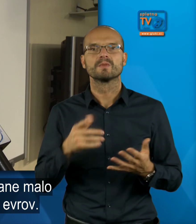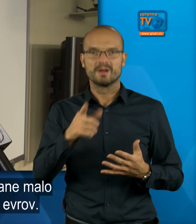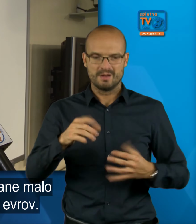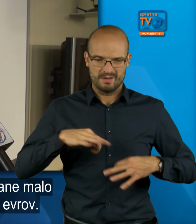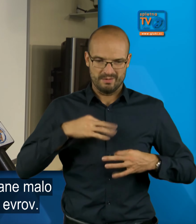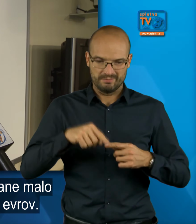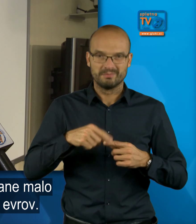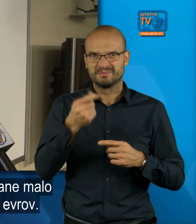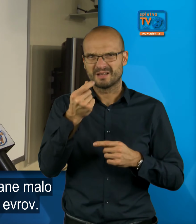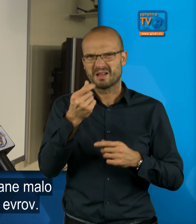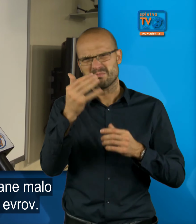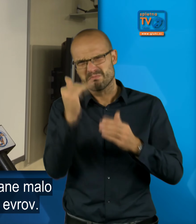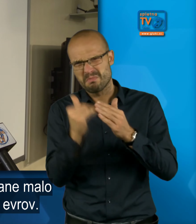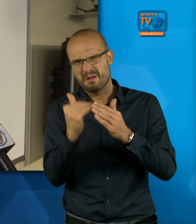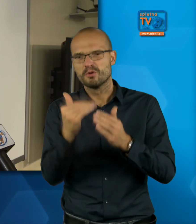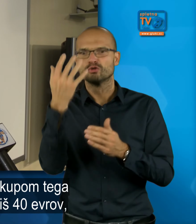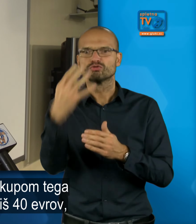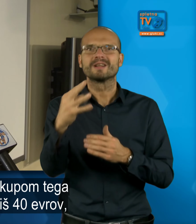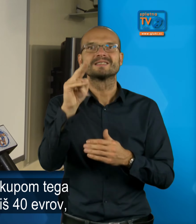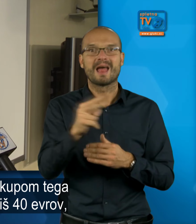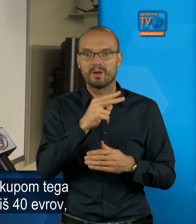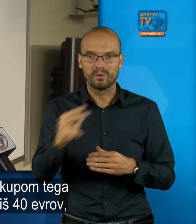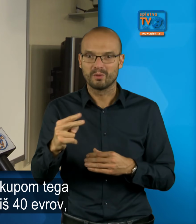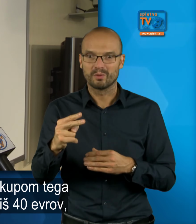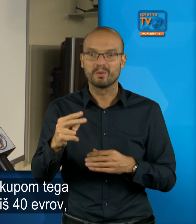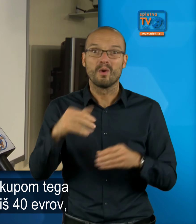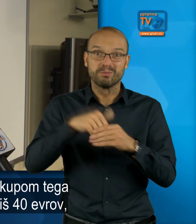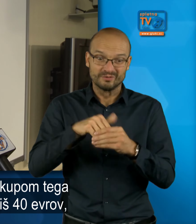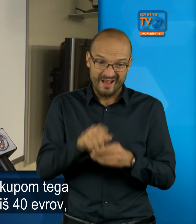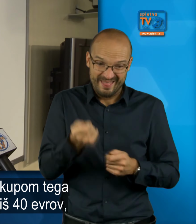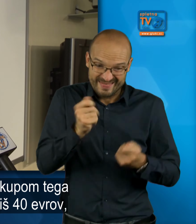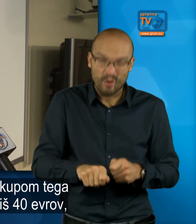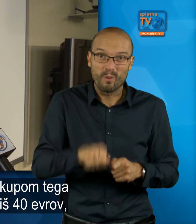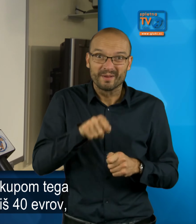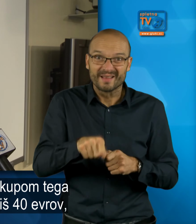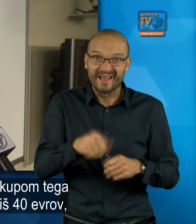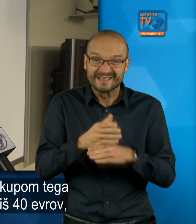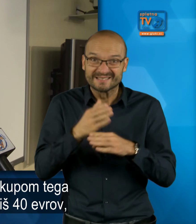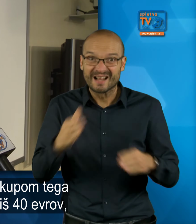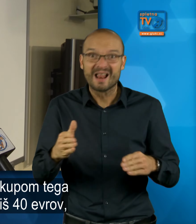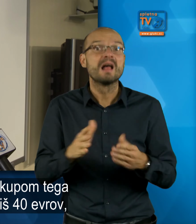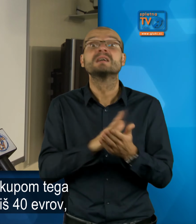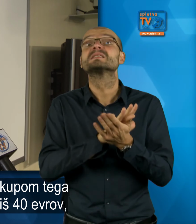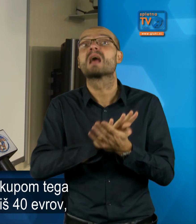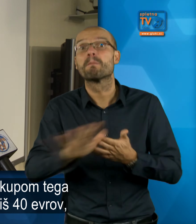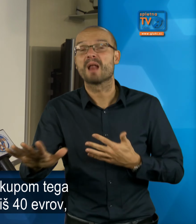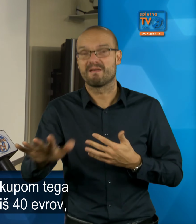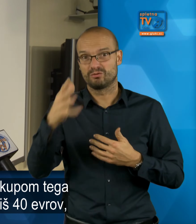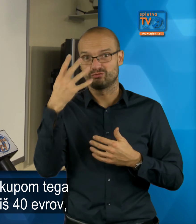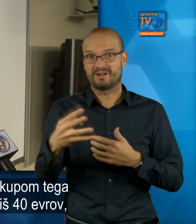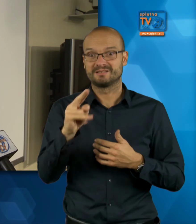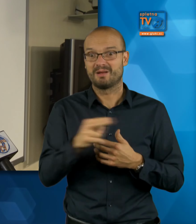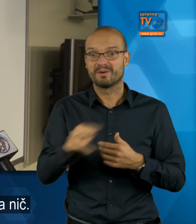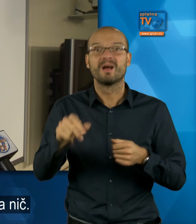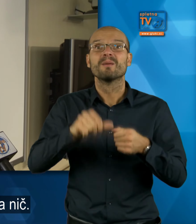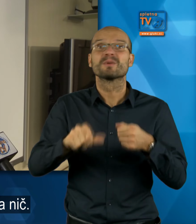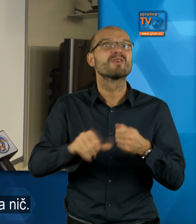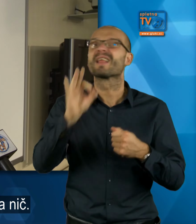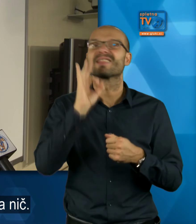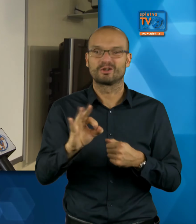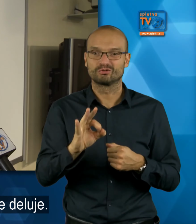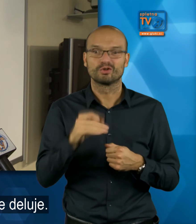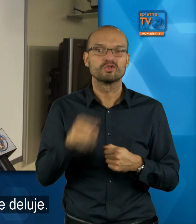Proizvod stane malo manj kot 40 evrov, dejansko pa s nakupom tega proizvoda zapraviš 40 evrov,